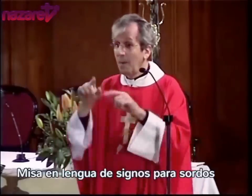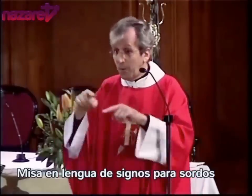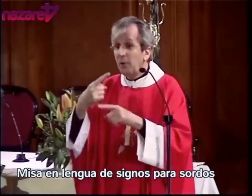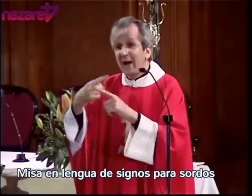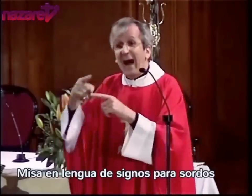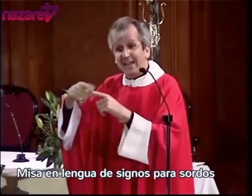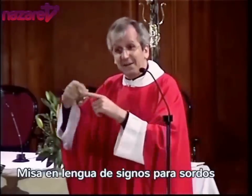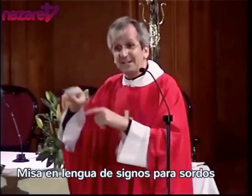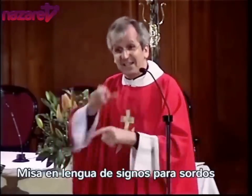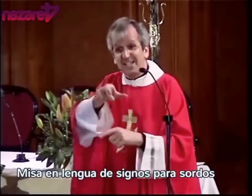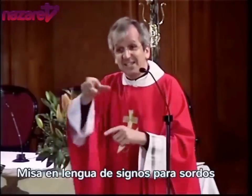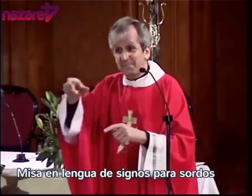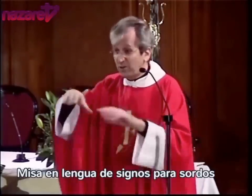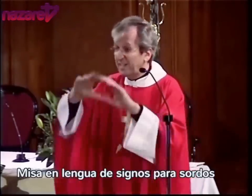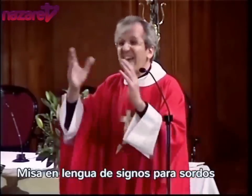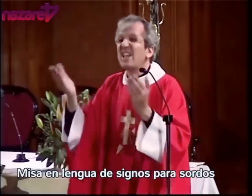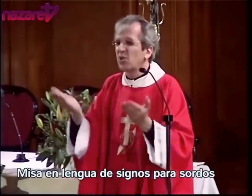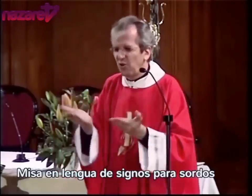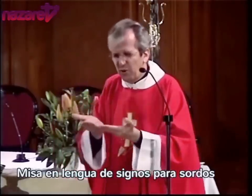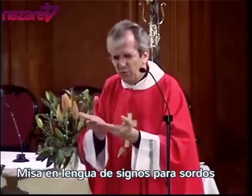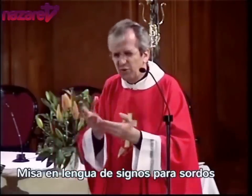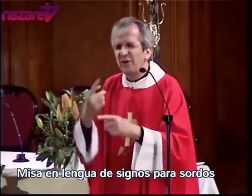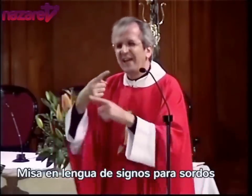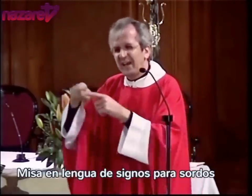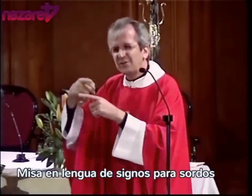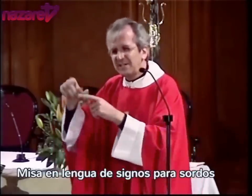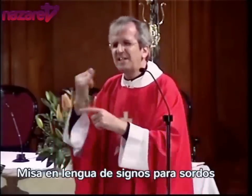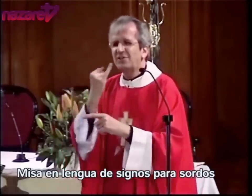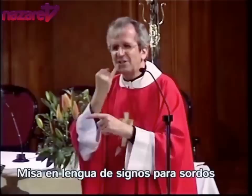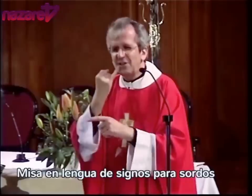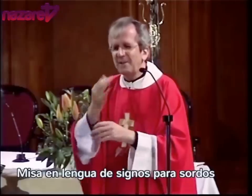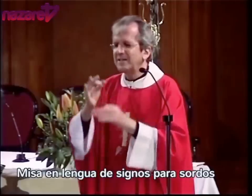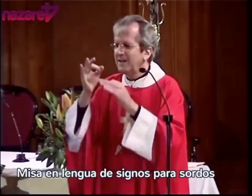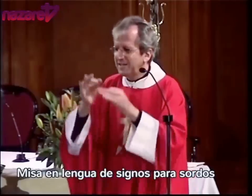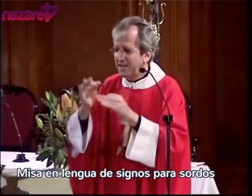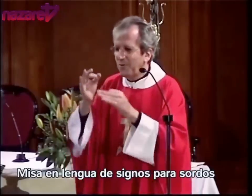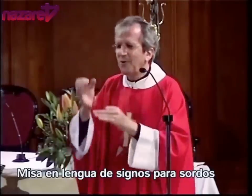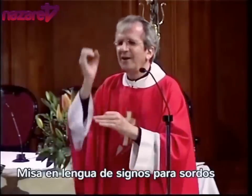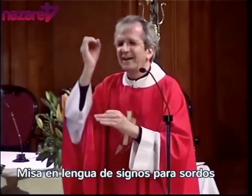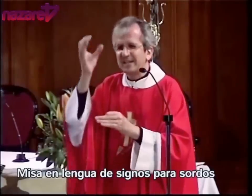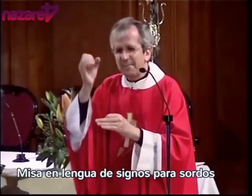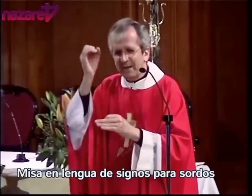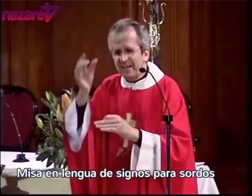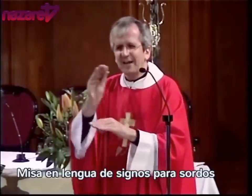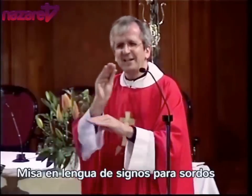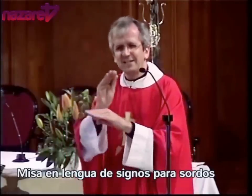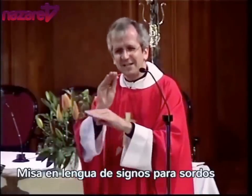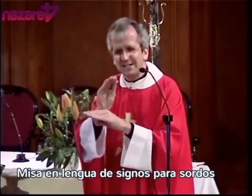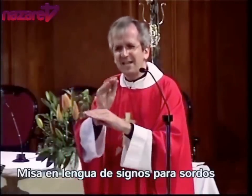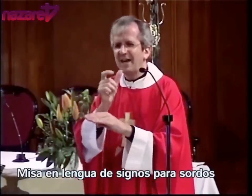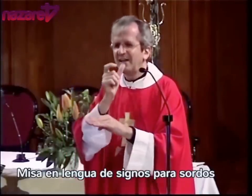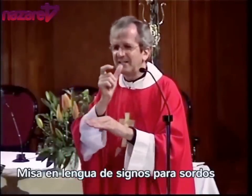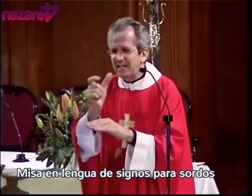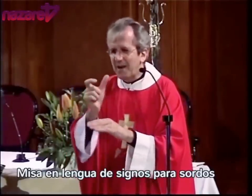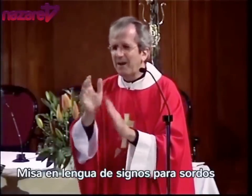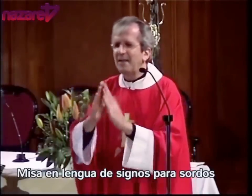Santo, pero a través de distintas personas en todo el mundo, en los distintos idiomas, seguro que se predica, se